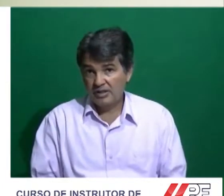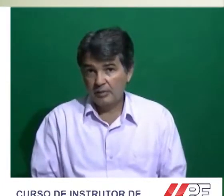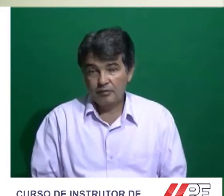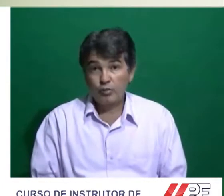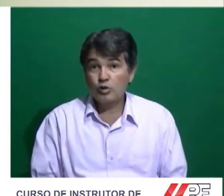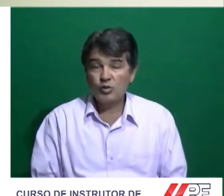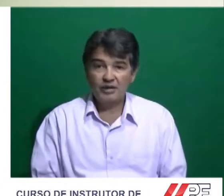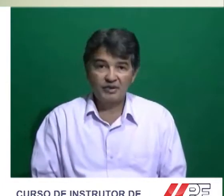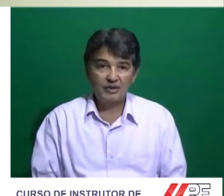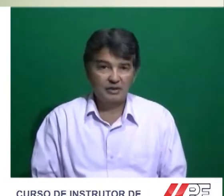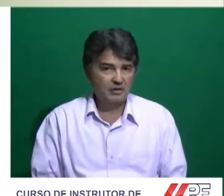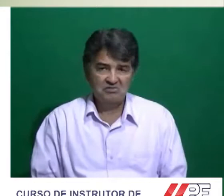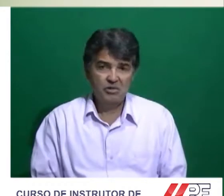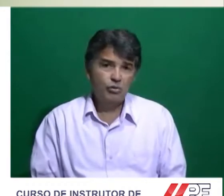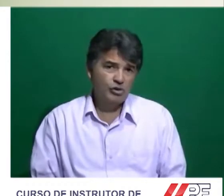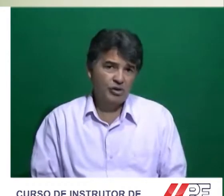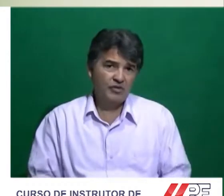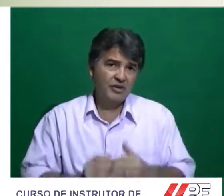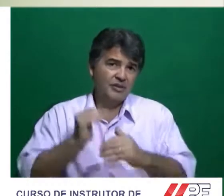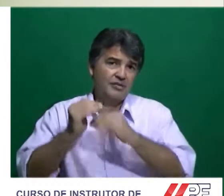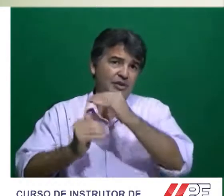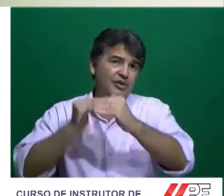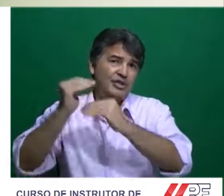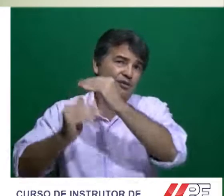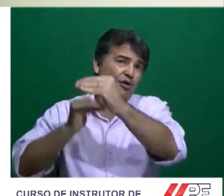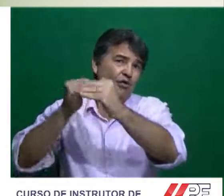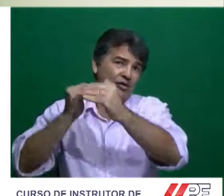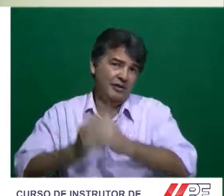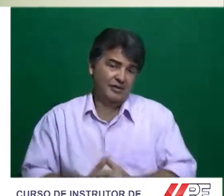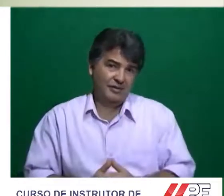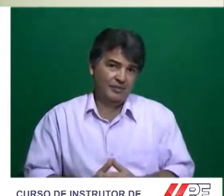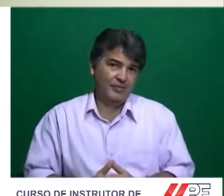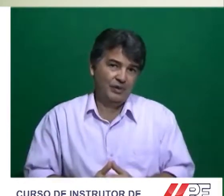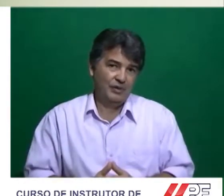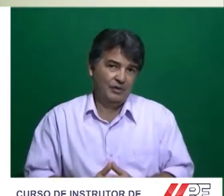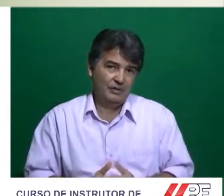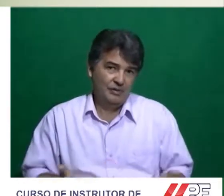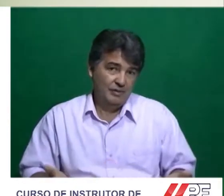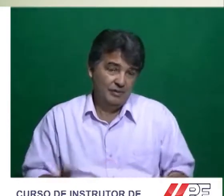A vida. exemplo. Construir a vida. Você não constrói a vida. A vida se desenvolve.